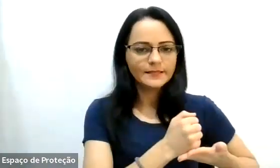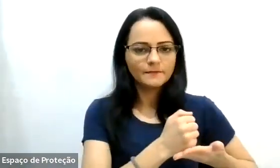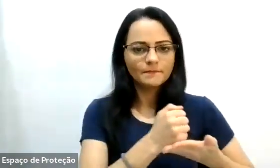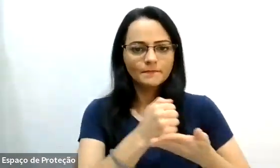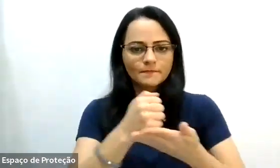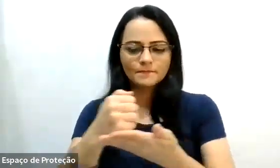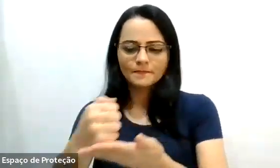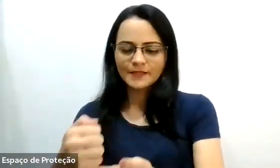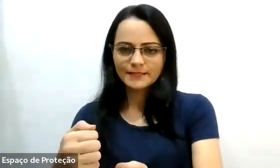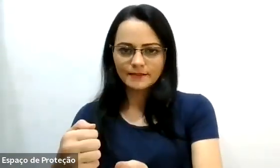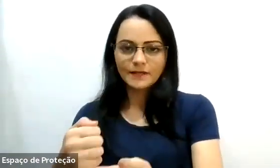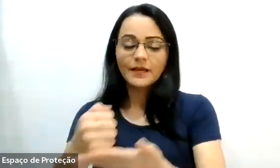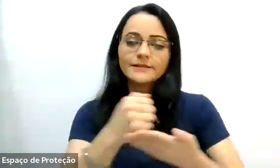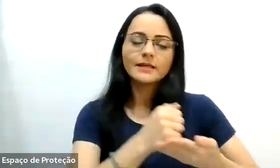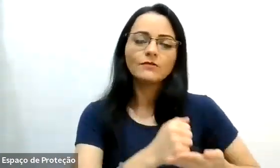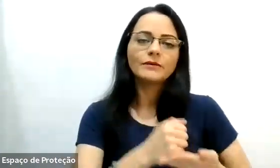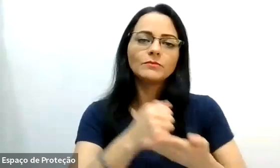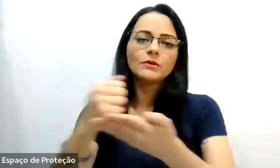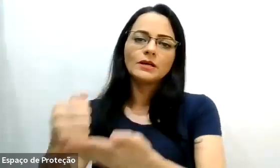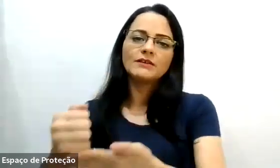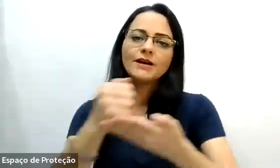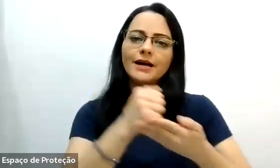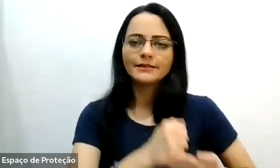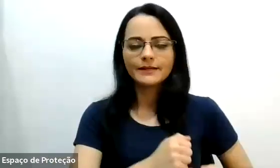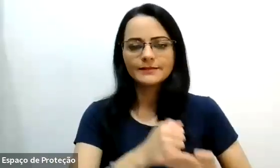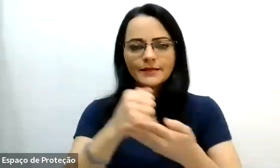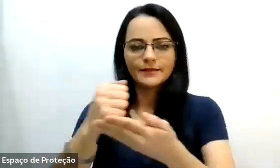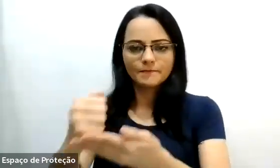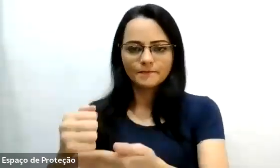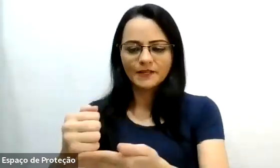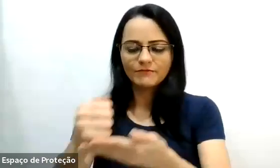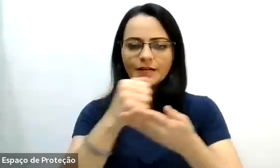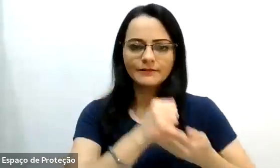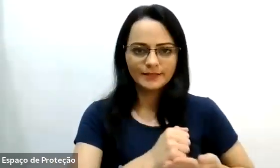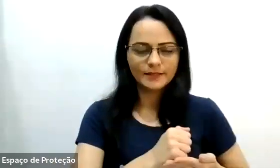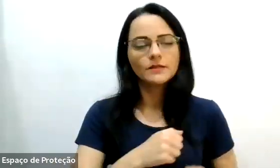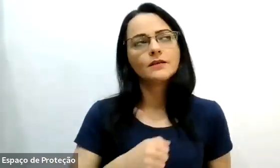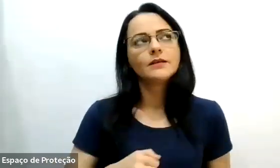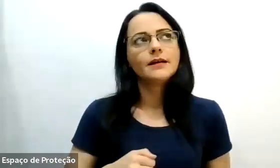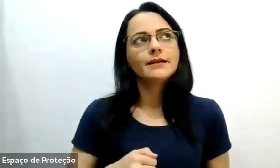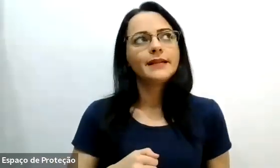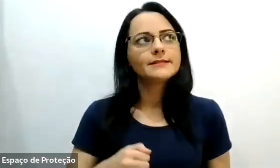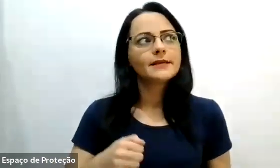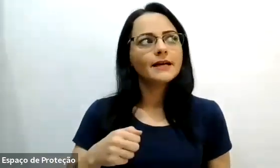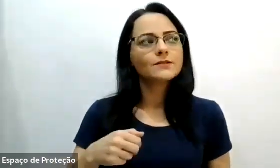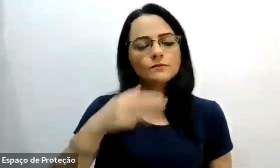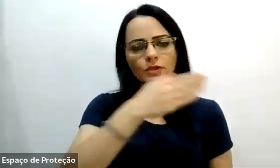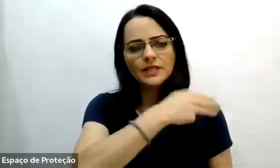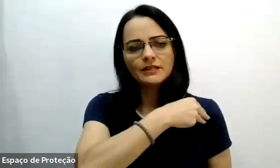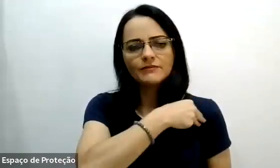trazer, trazer. Esse aqui é o verbo levar, trazer, levar, trazer. Nesse caso, poderia até fazer